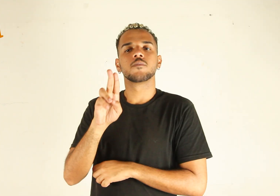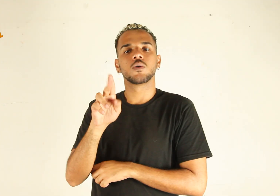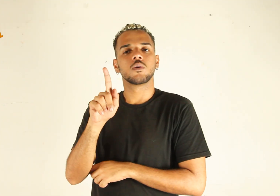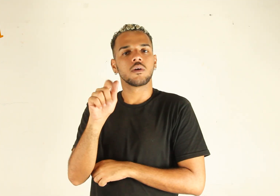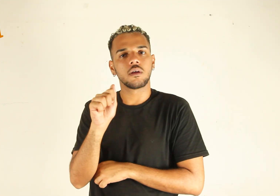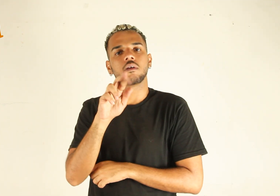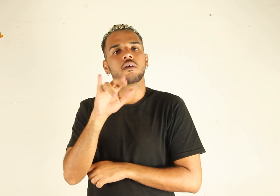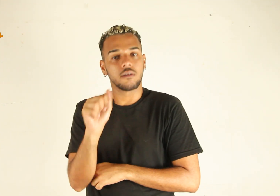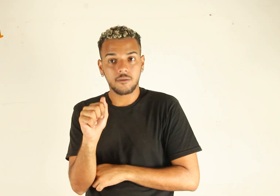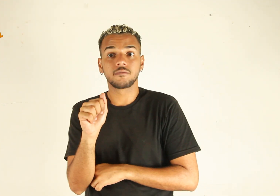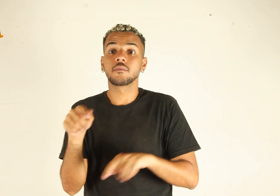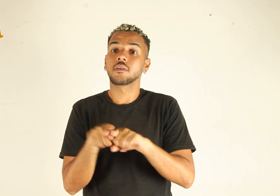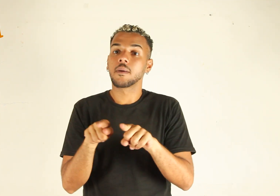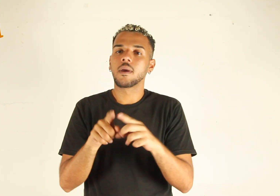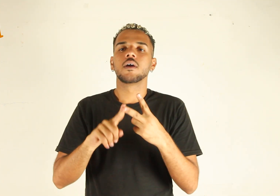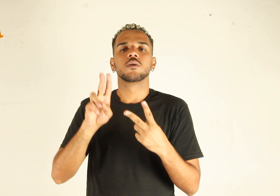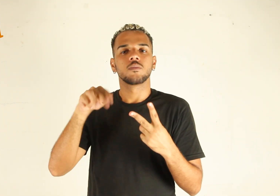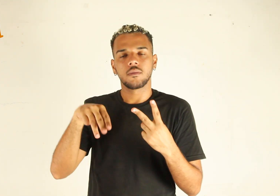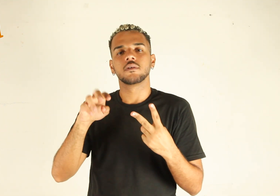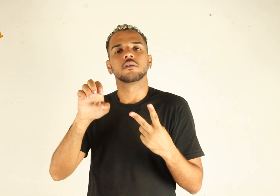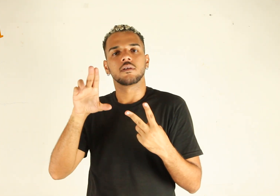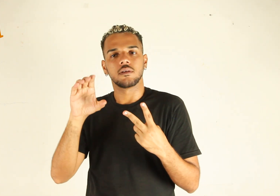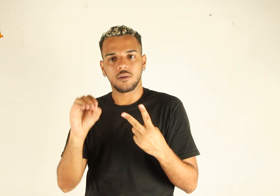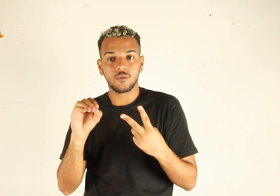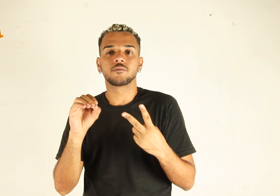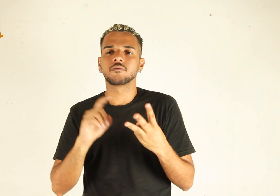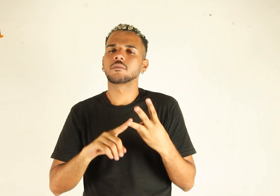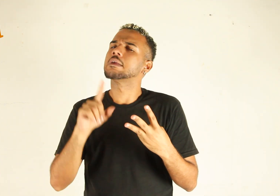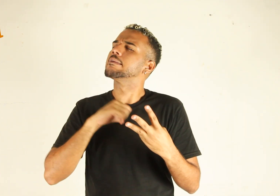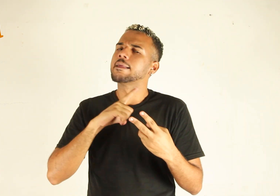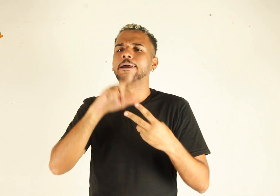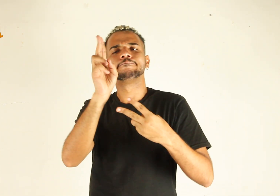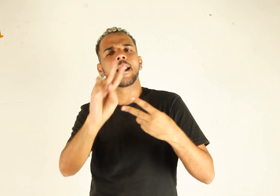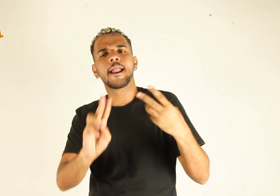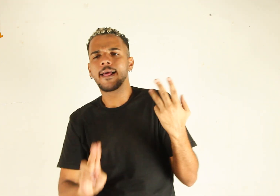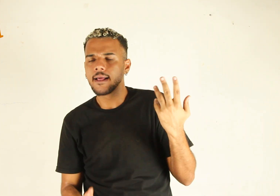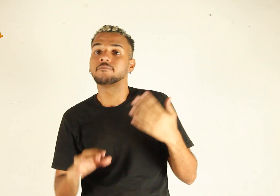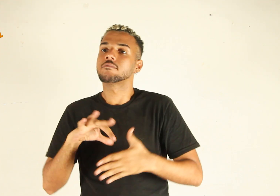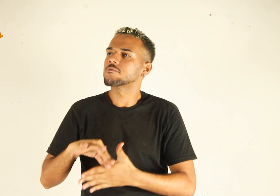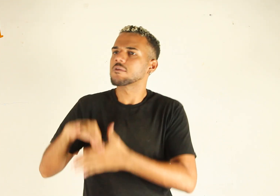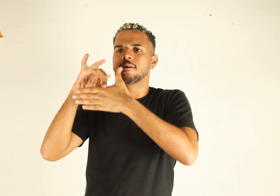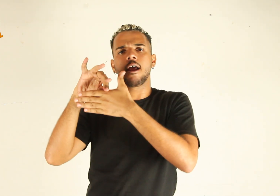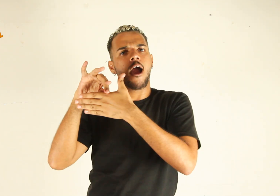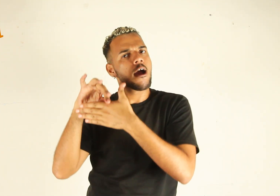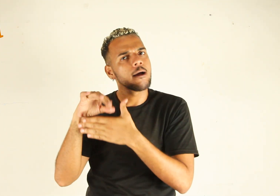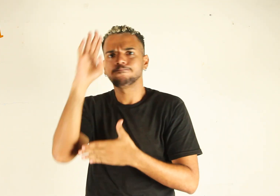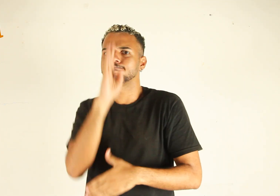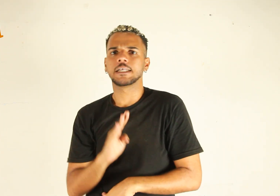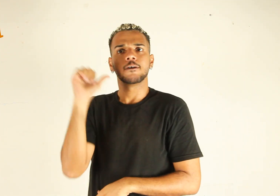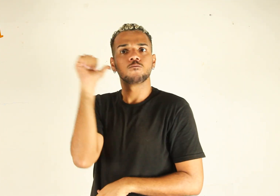governo angolano, com o apoio da Bulgária e da Unesco, adicionou o nome de Ginga à lista de 19 importantes